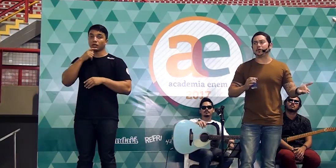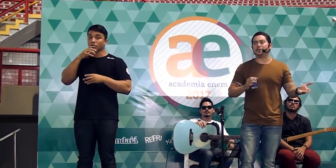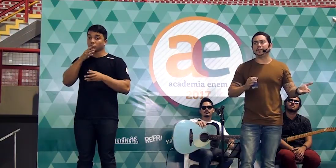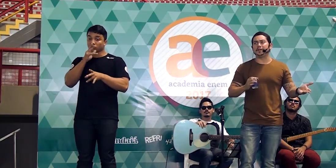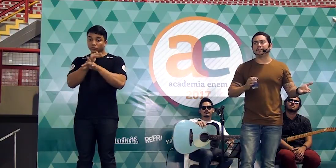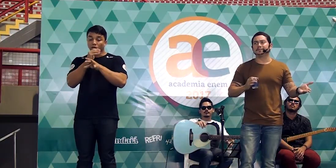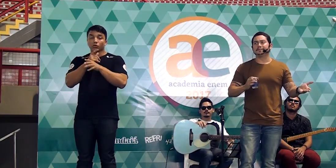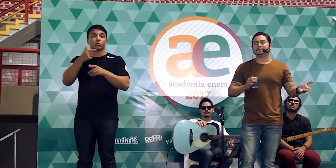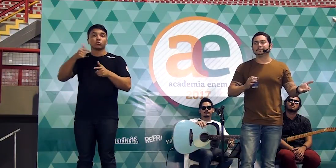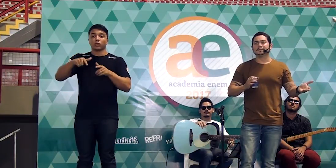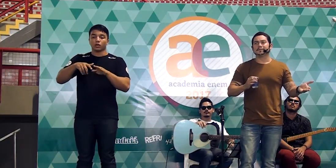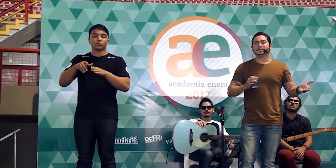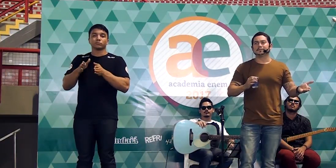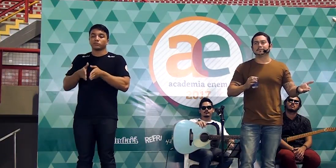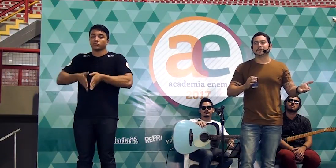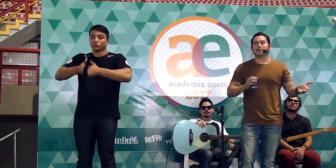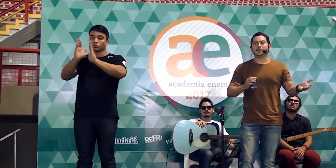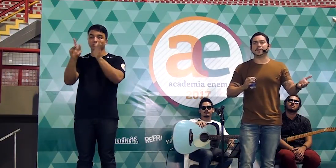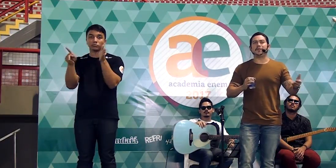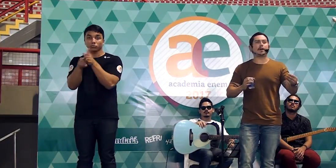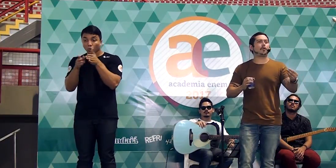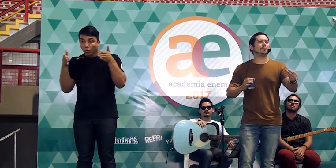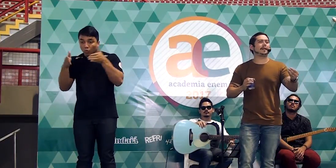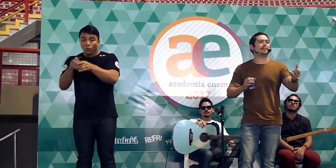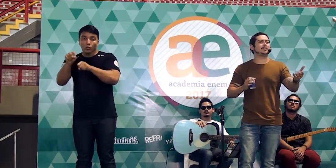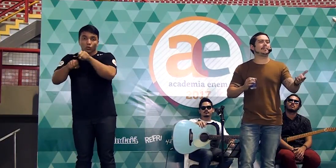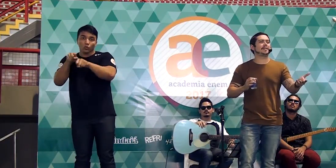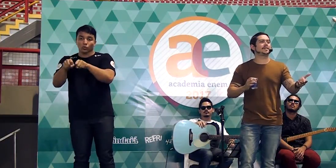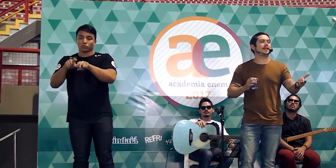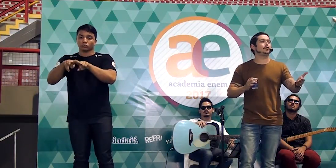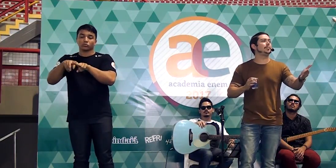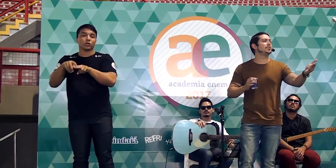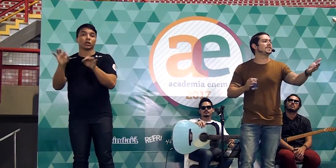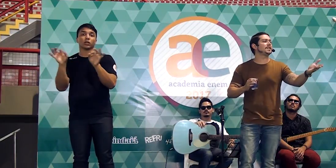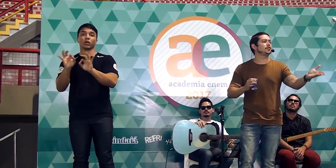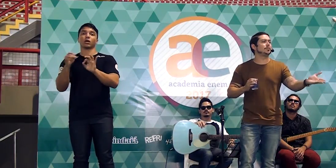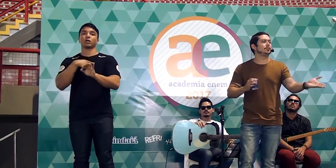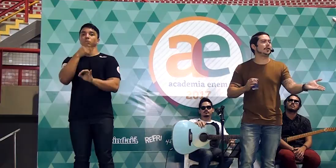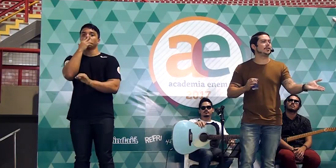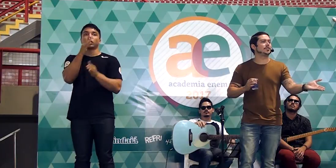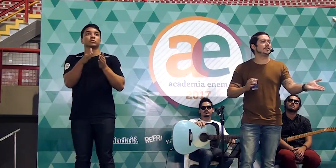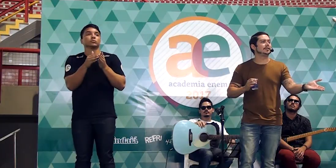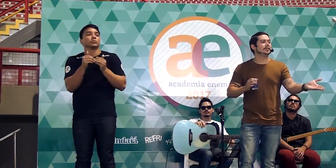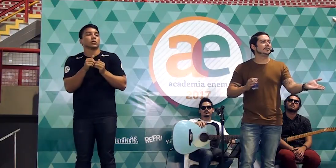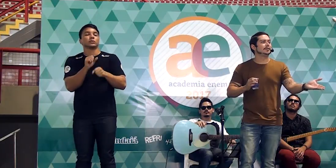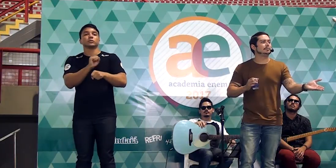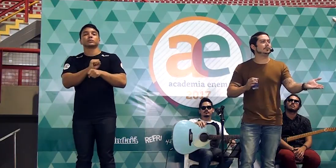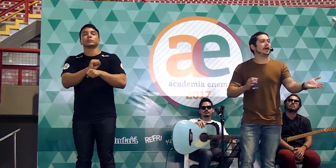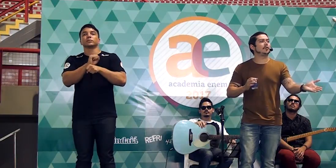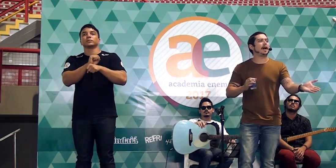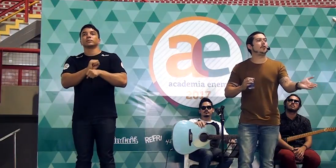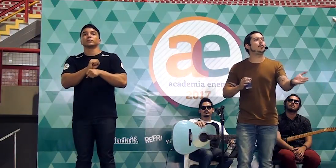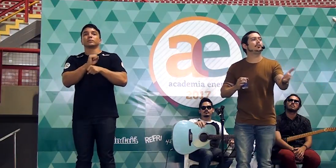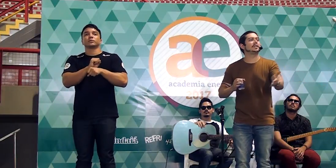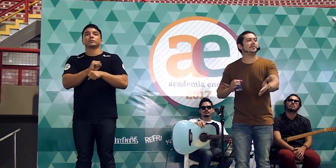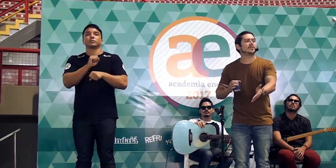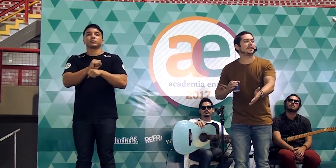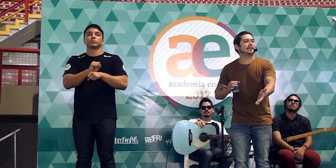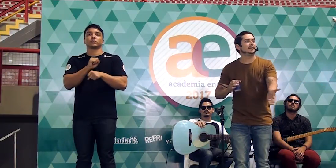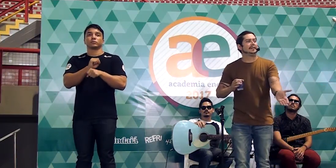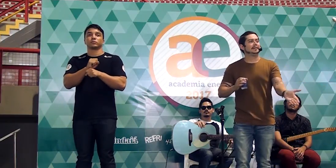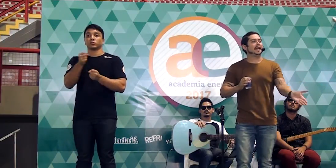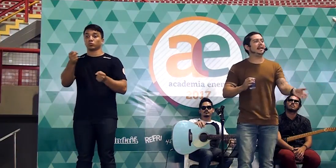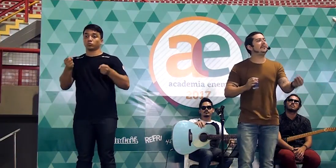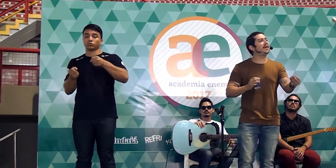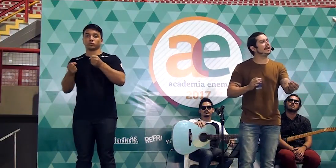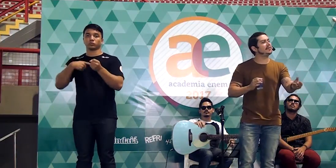tiver uma ciclovia, você fica completamente à mercê do bom senso do motorista botar o carro contra